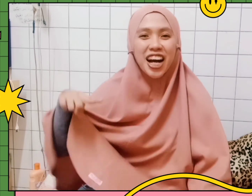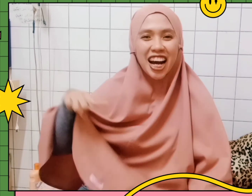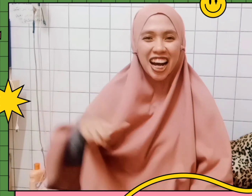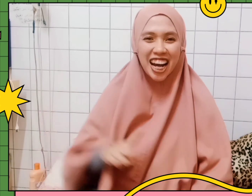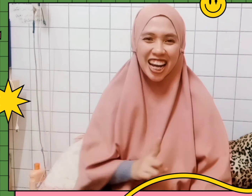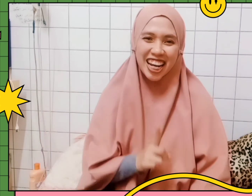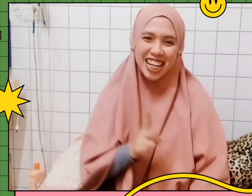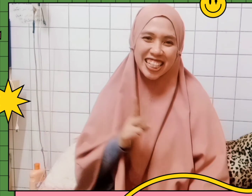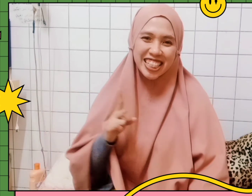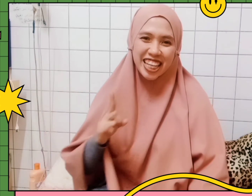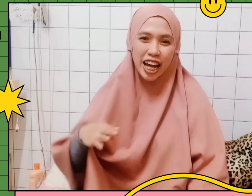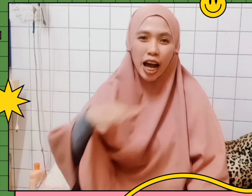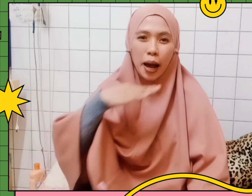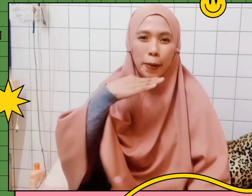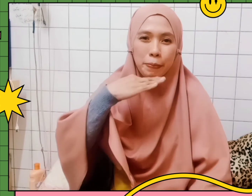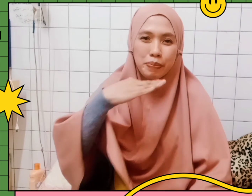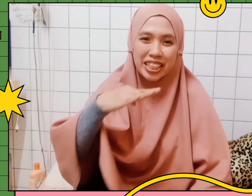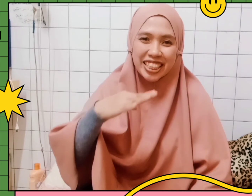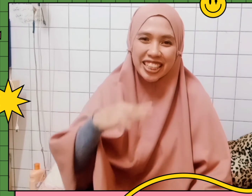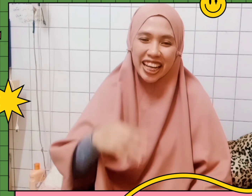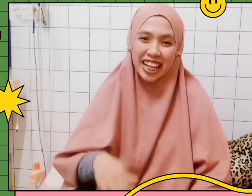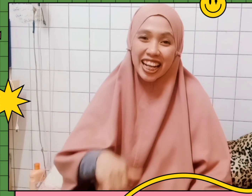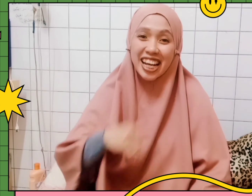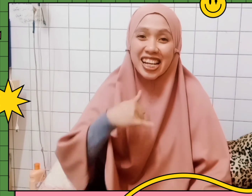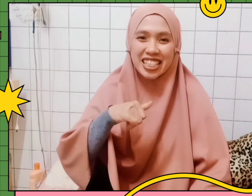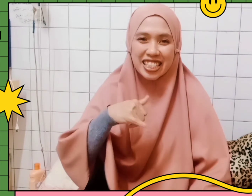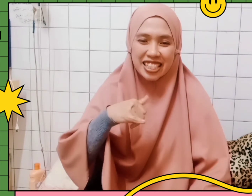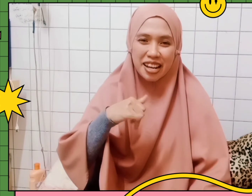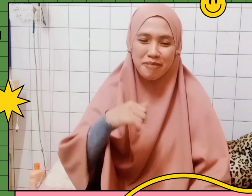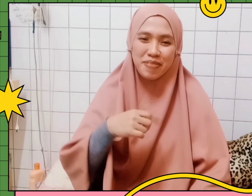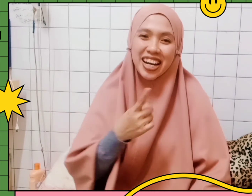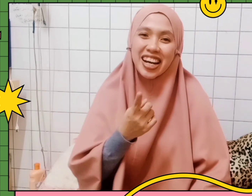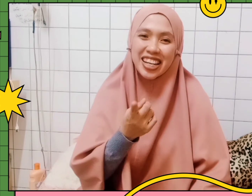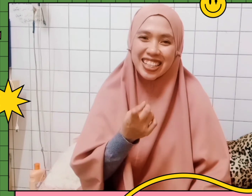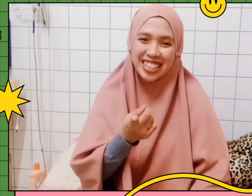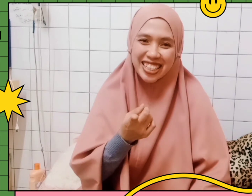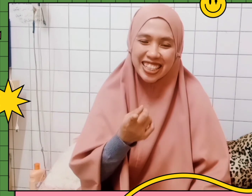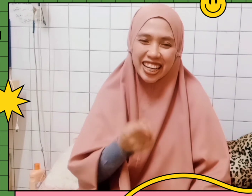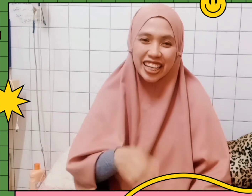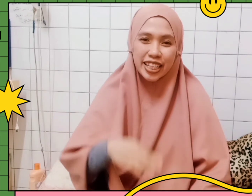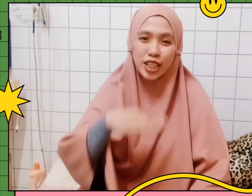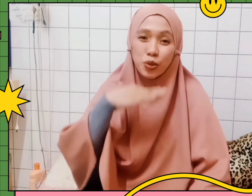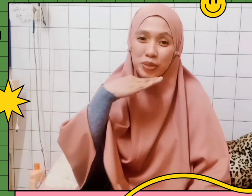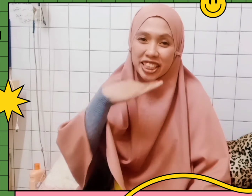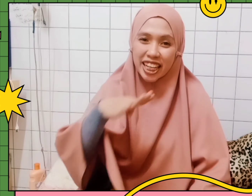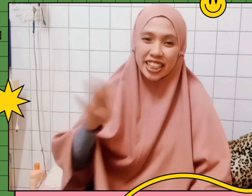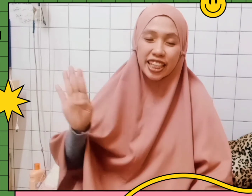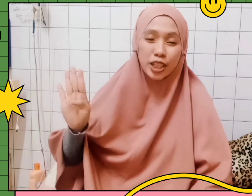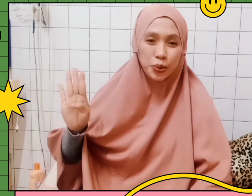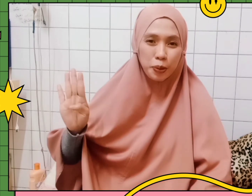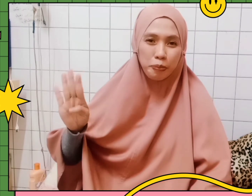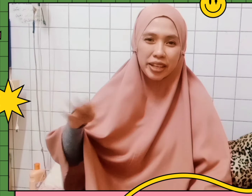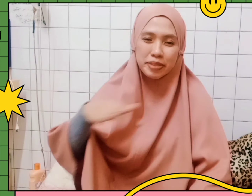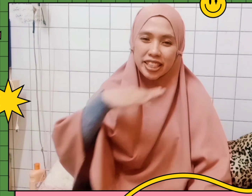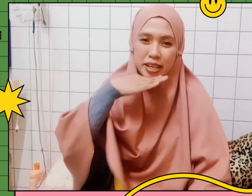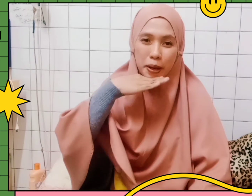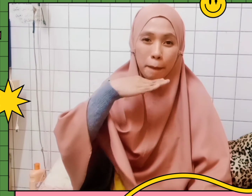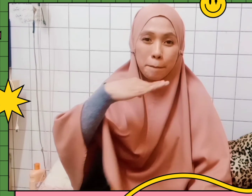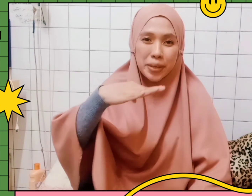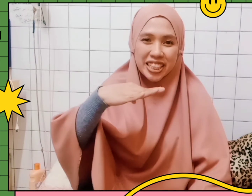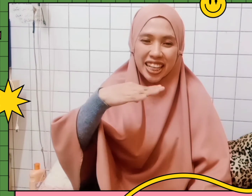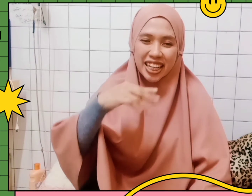Aku hanya bicara sama dia. Ini tuh bicara ya, ini tuh huruf B